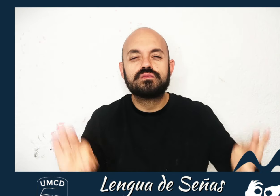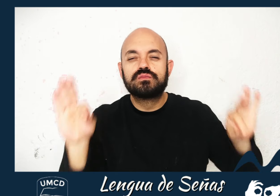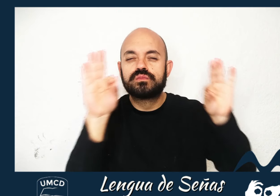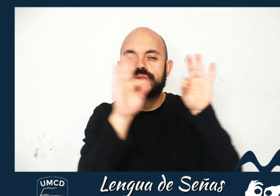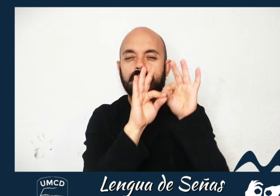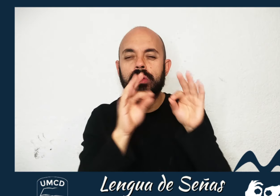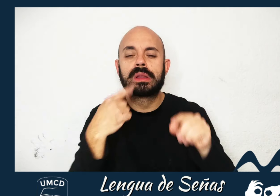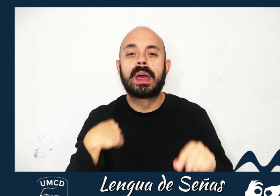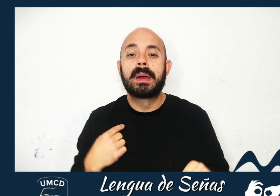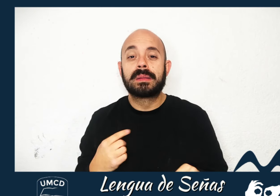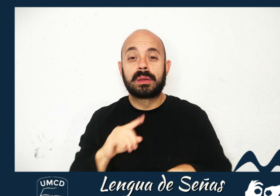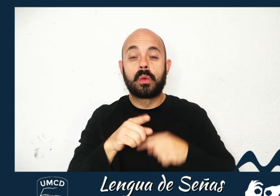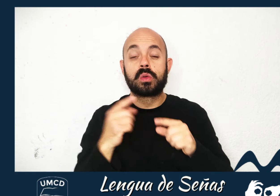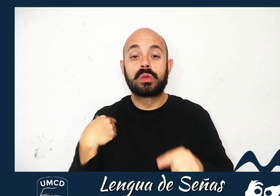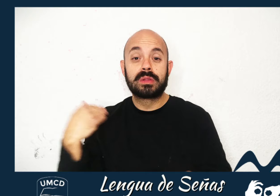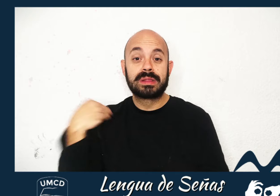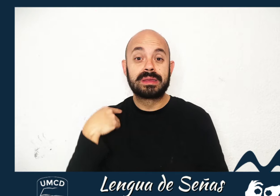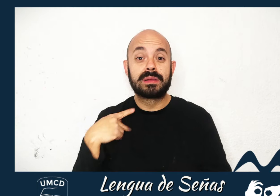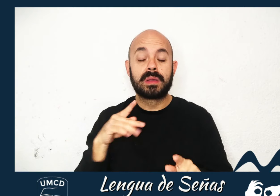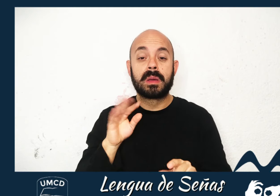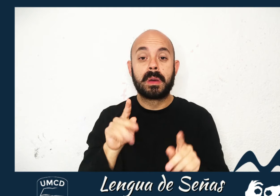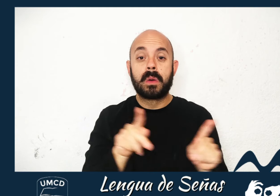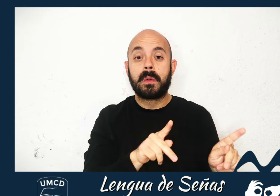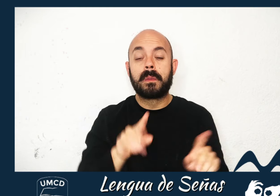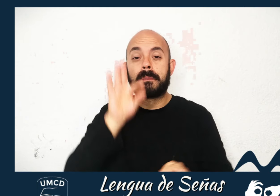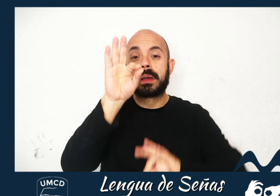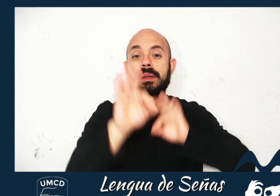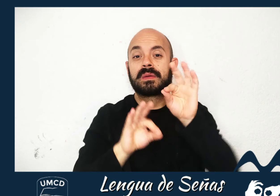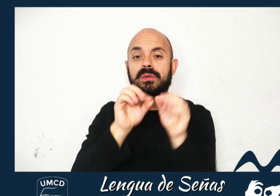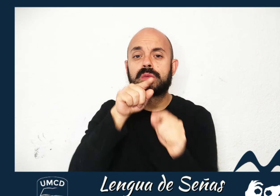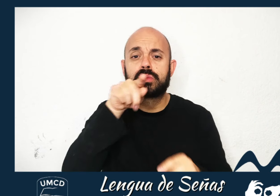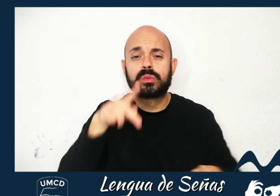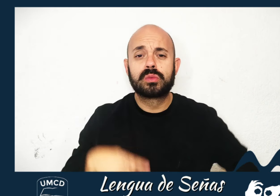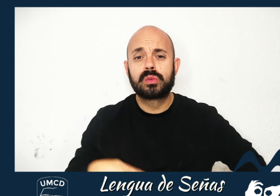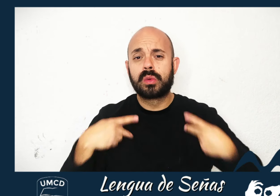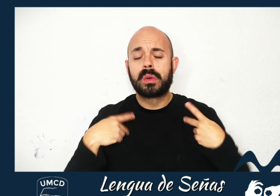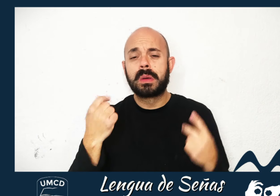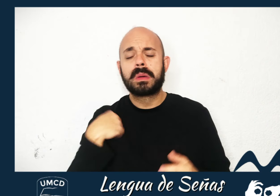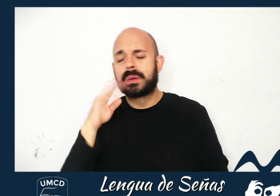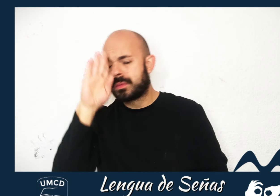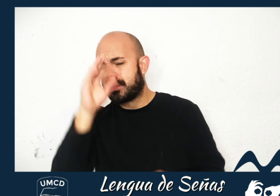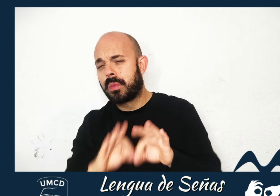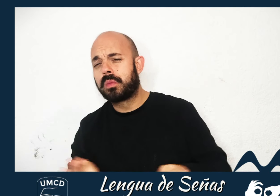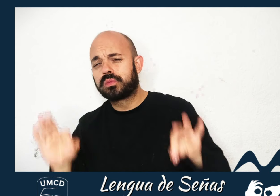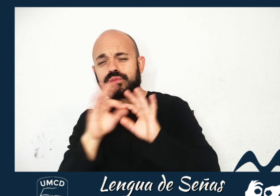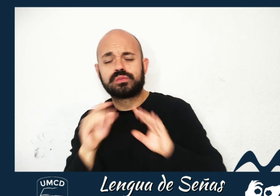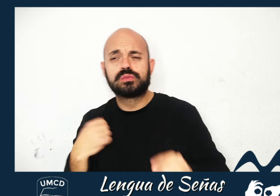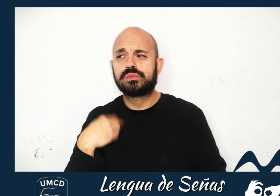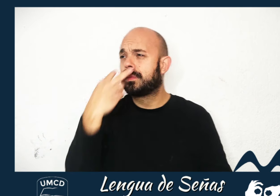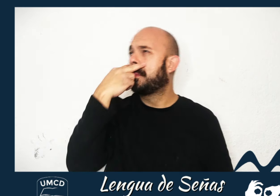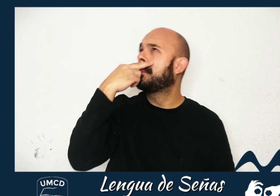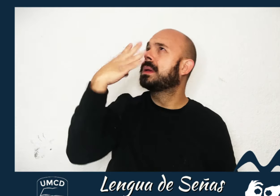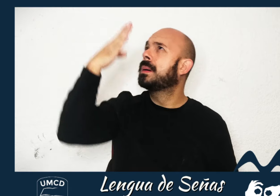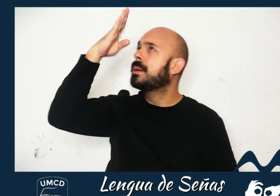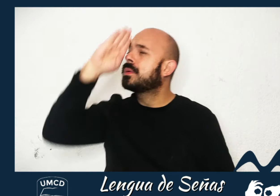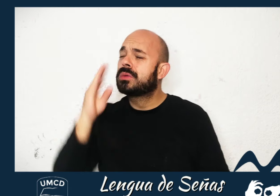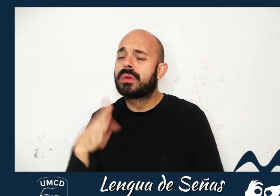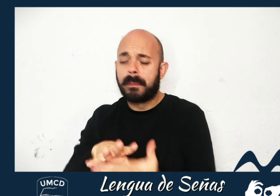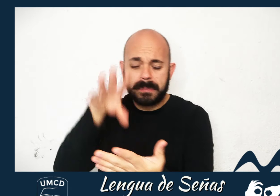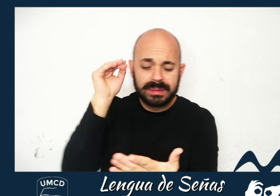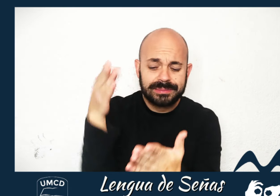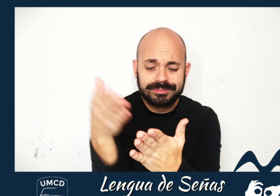más profunda y no solamente esa relación, sino a escuchar de Dios lo que Él tiene para nosotros cuando